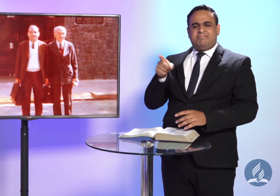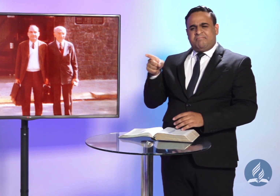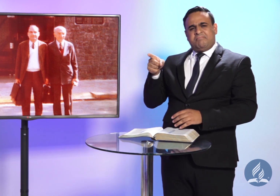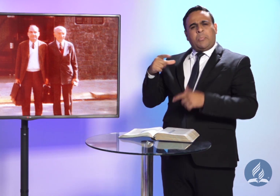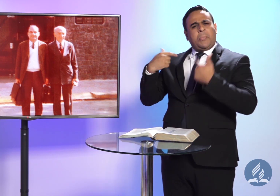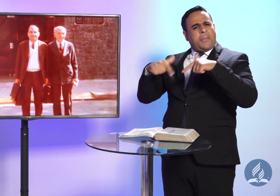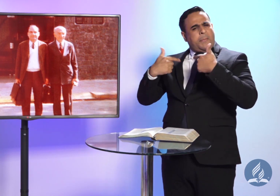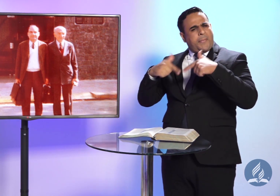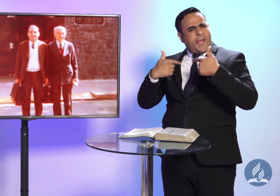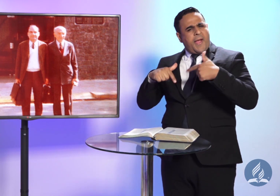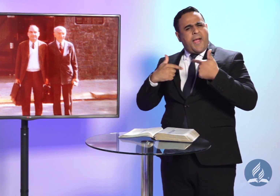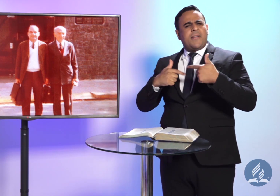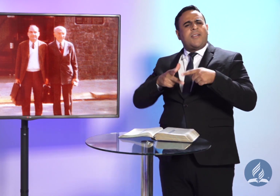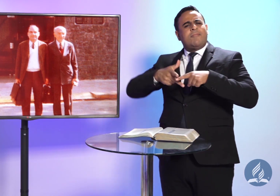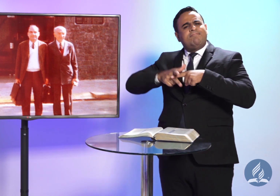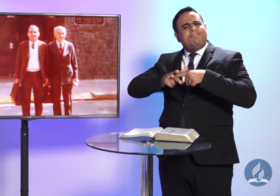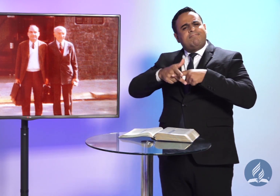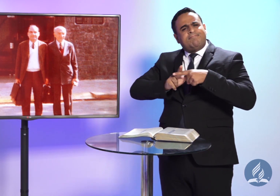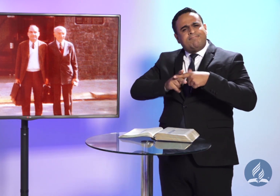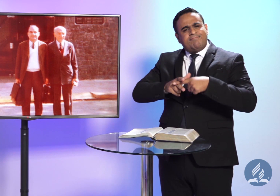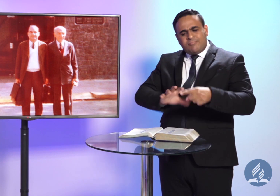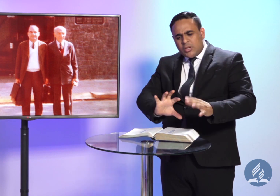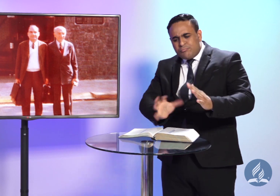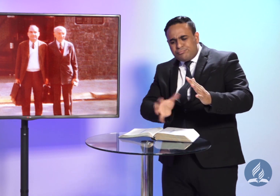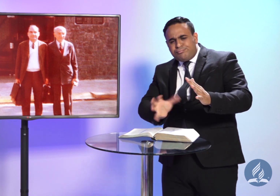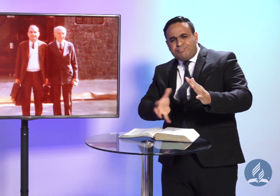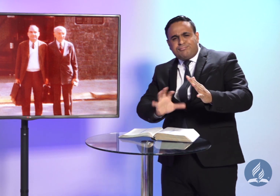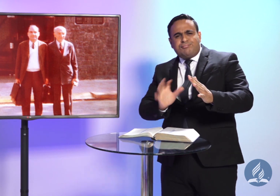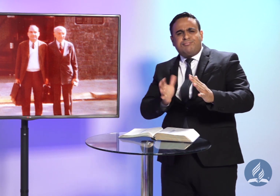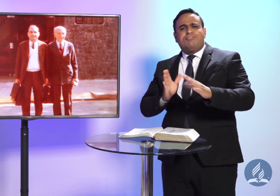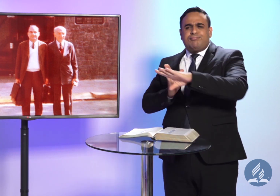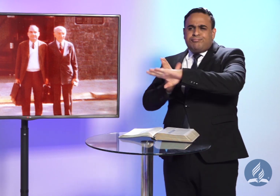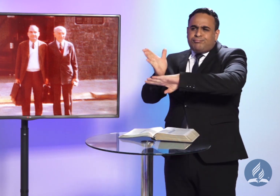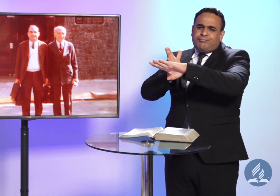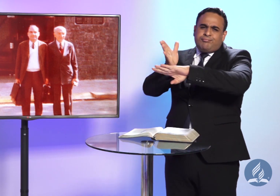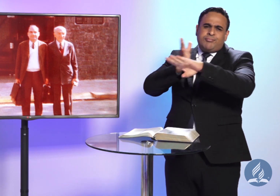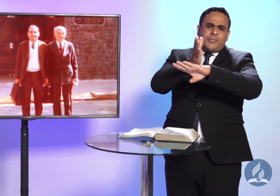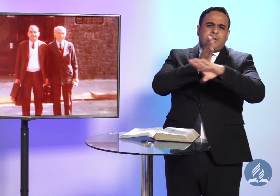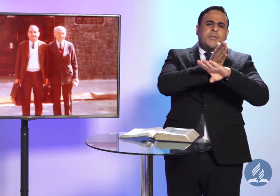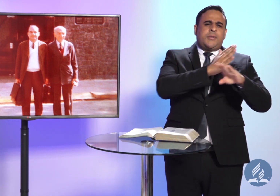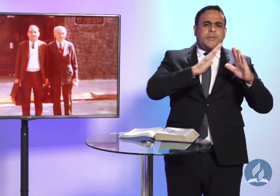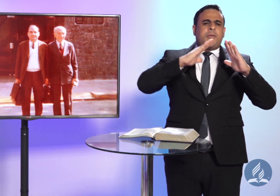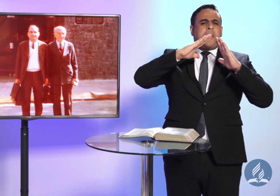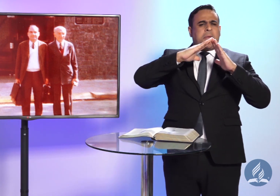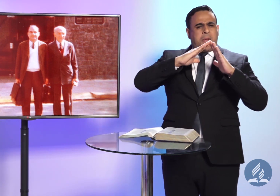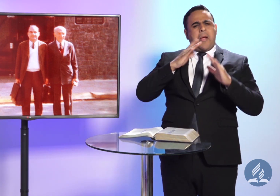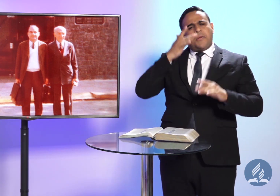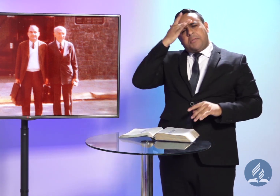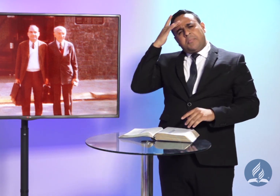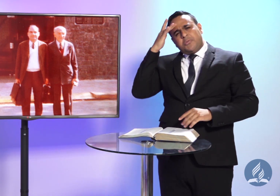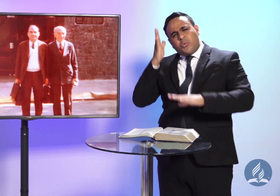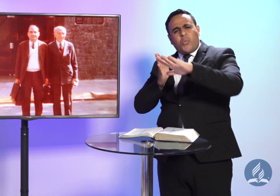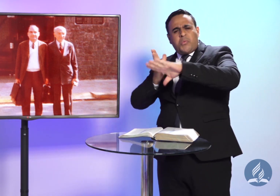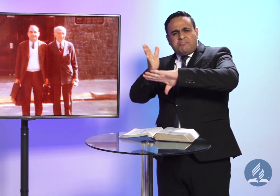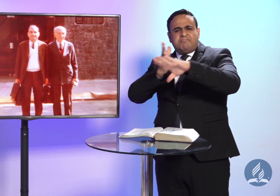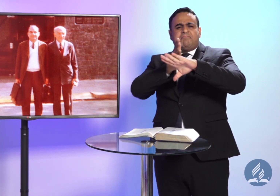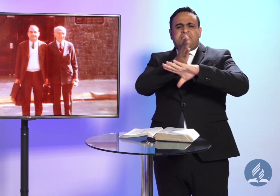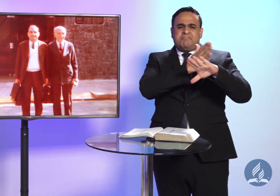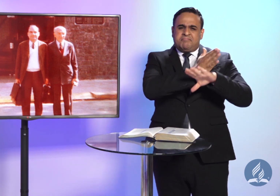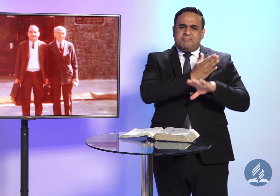ele foi um agente importante nesse início. Ele trabalhava como mecânico de máquinas de